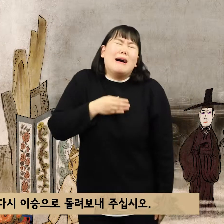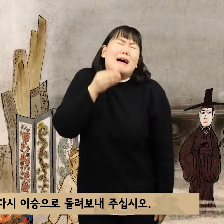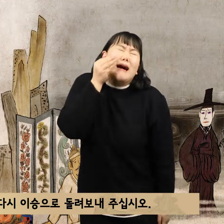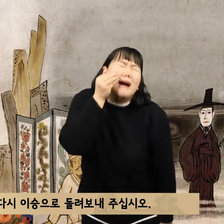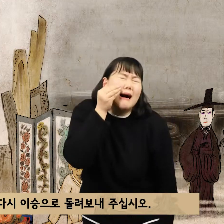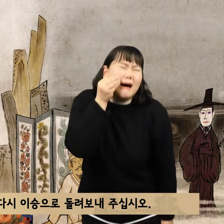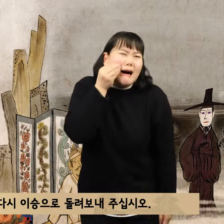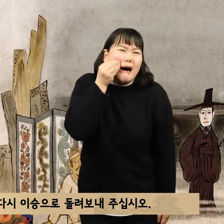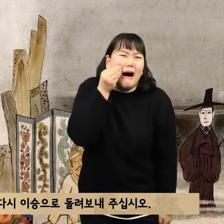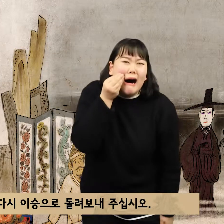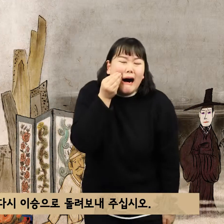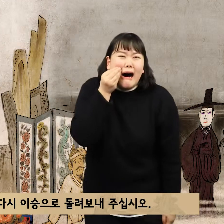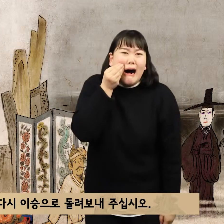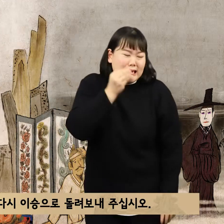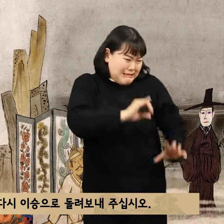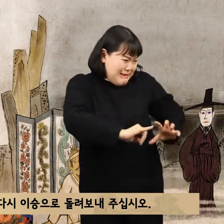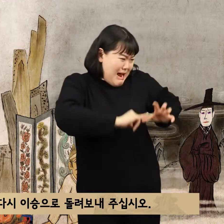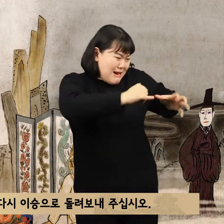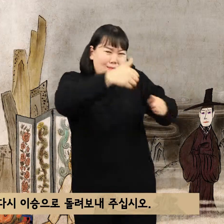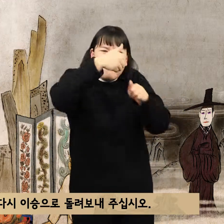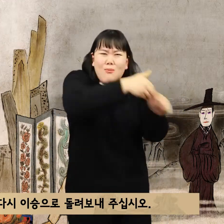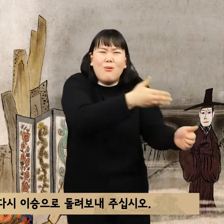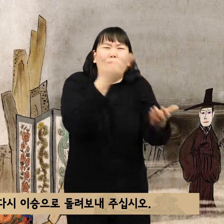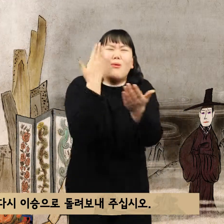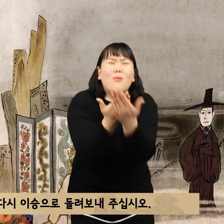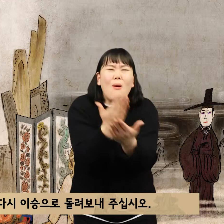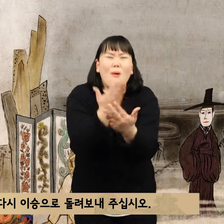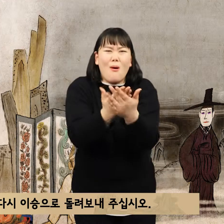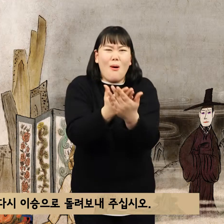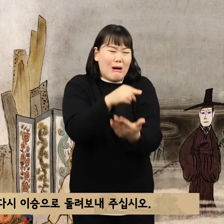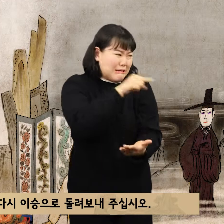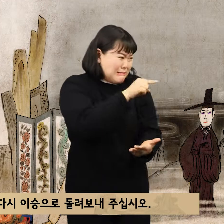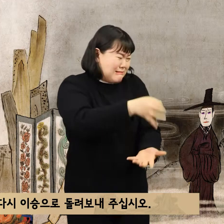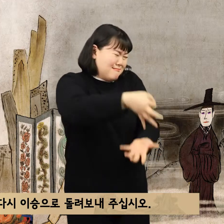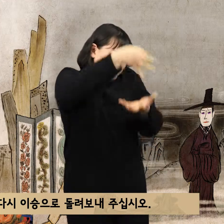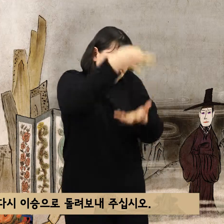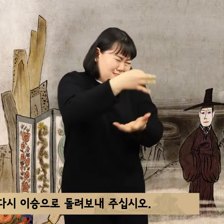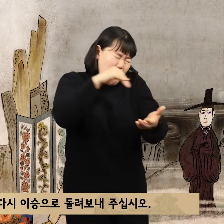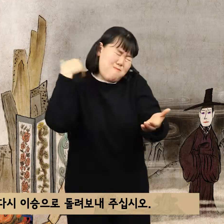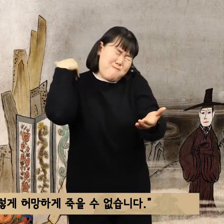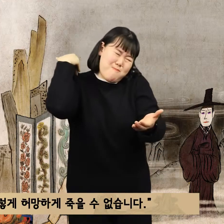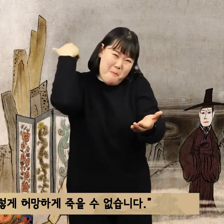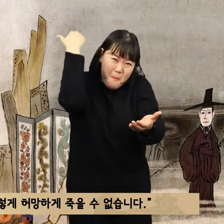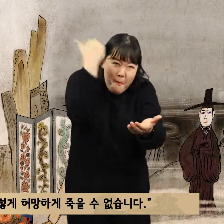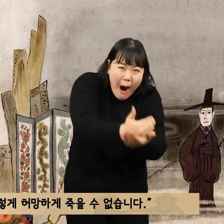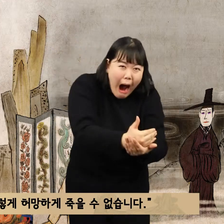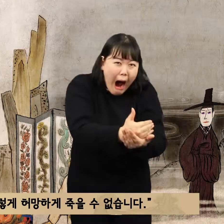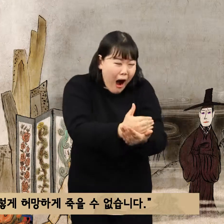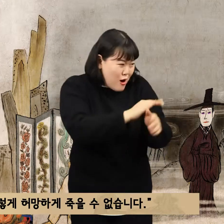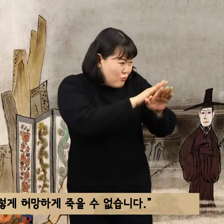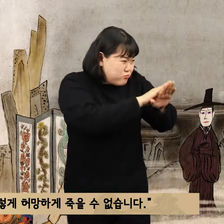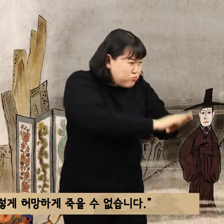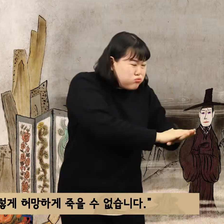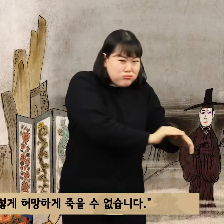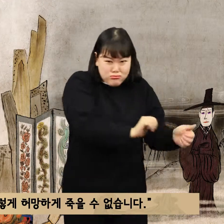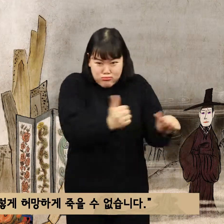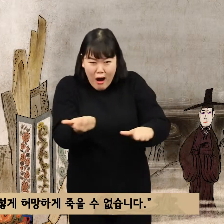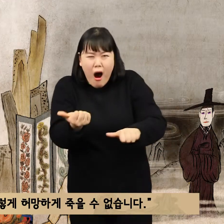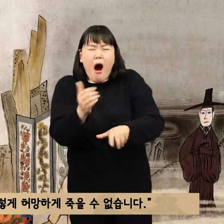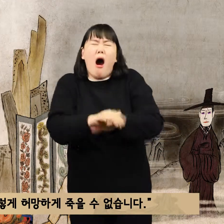염라대왕님, 부디 저를 다시 이승으로 돌려보내 주십시오. 그 많은 재산을